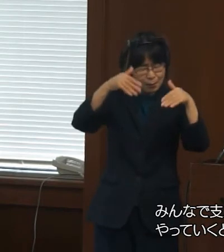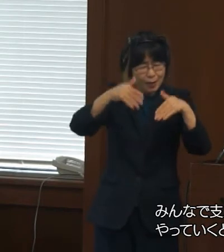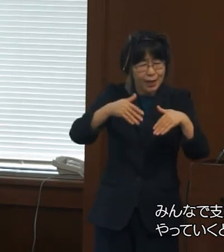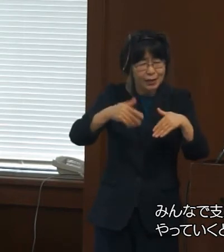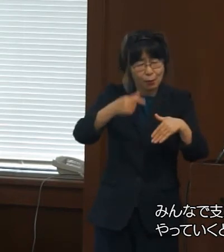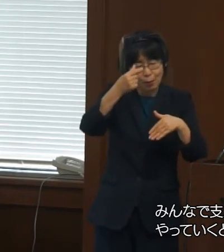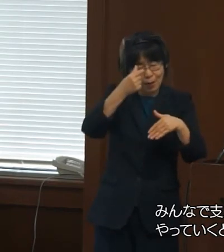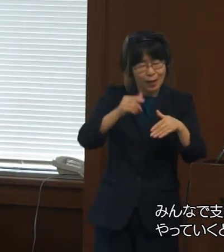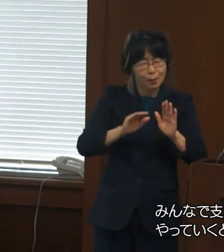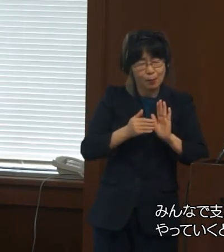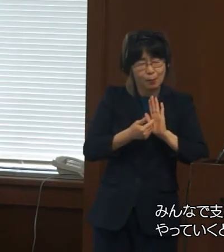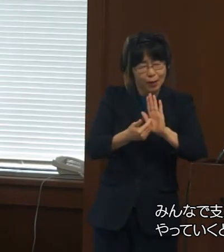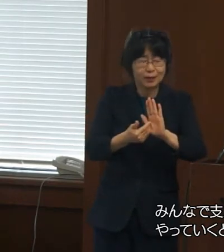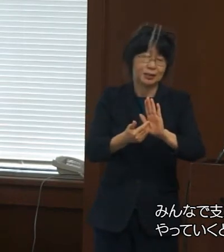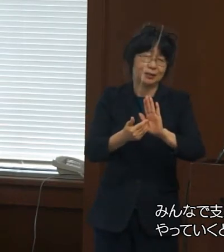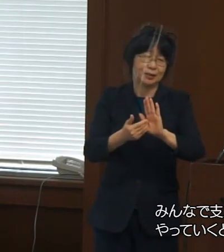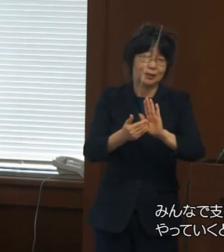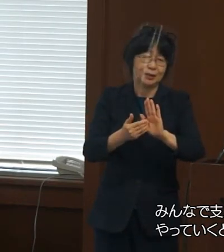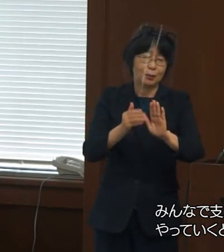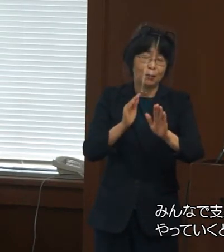ていくということなので、